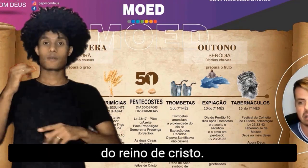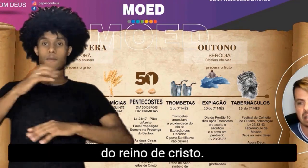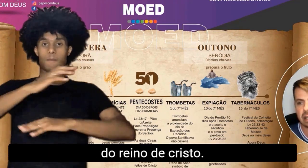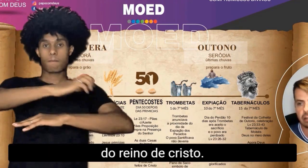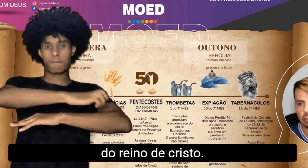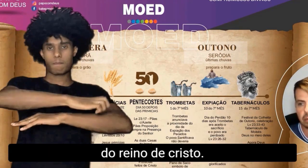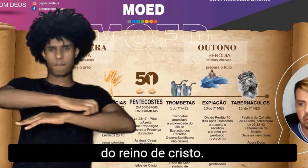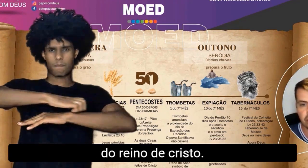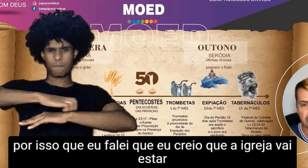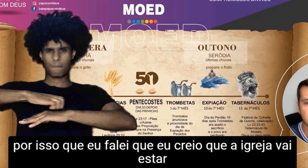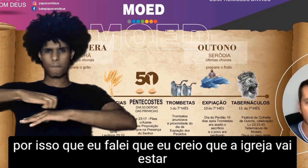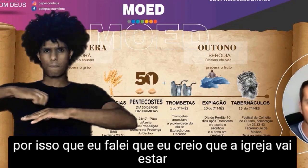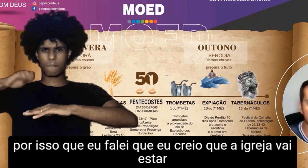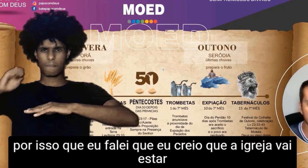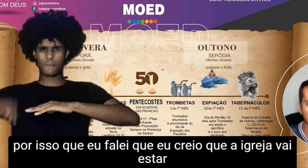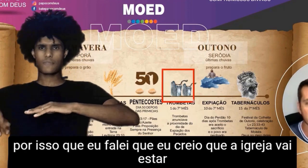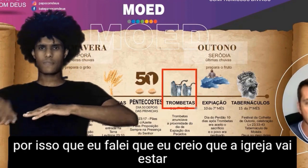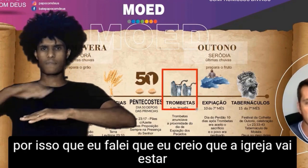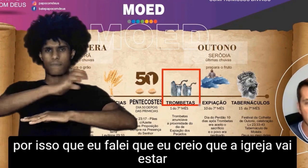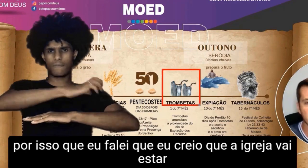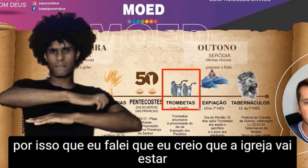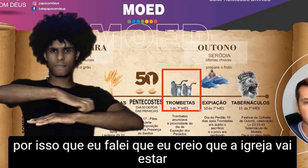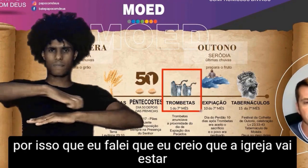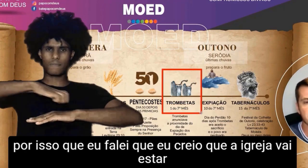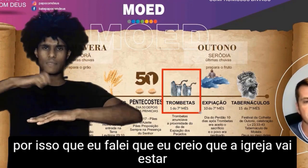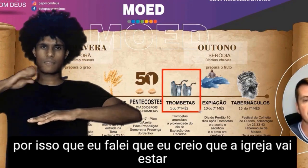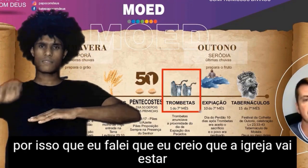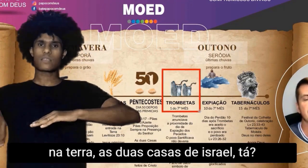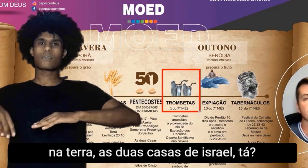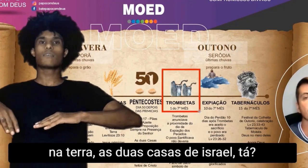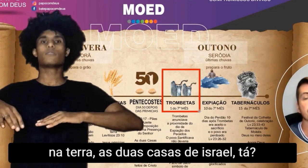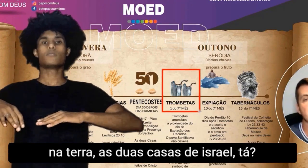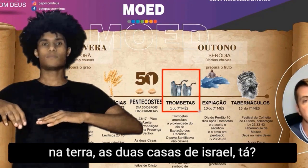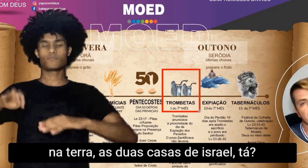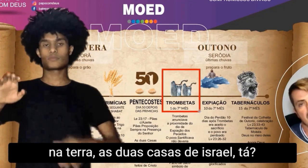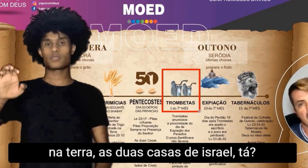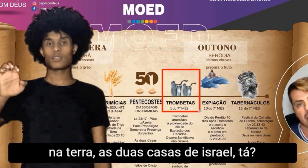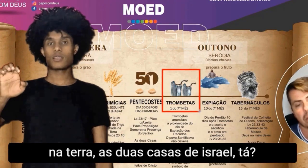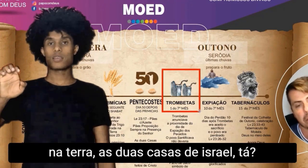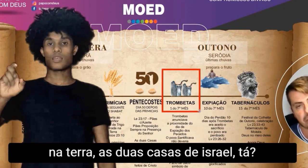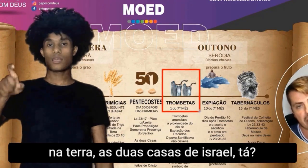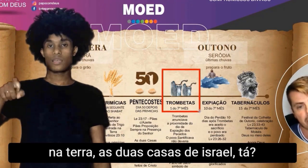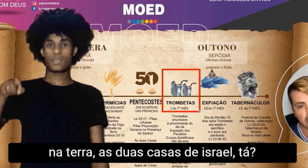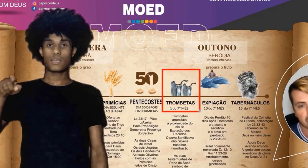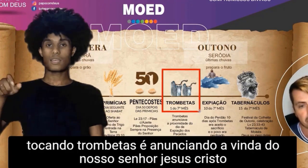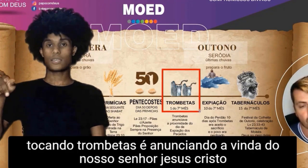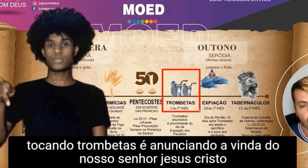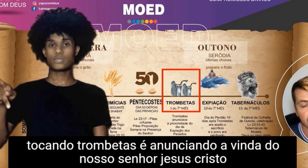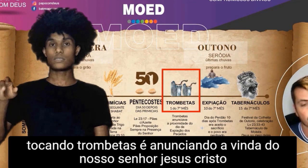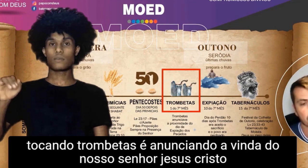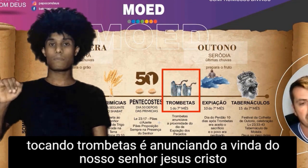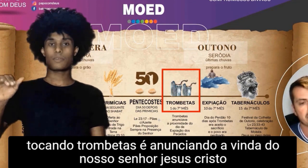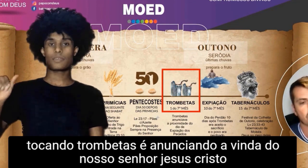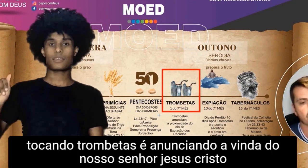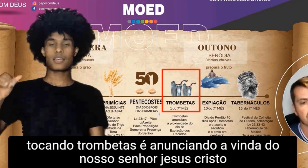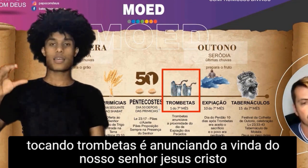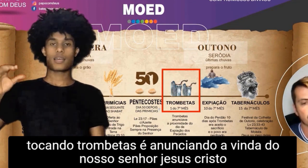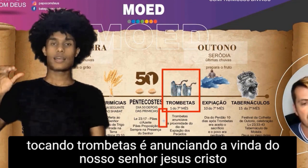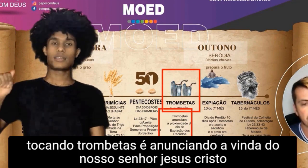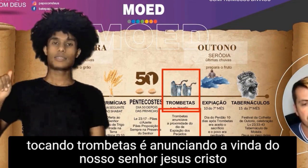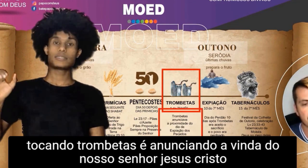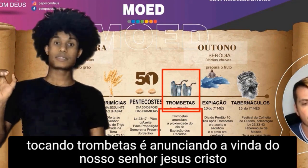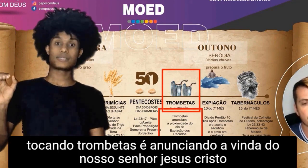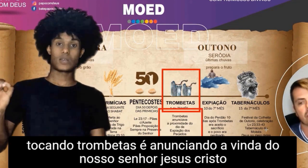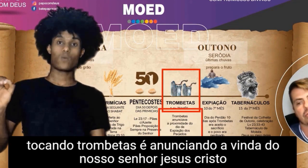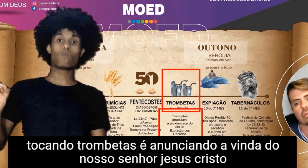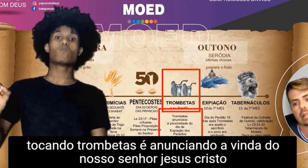reino de Cristo. Por isso que eu falei que eu creio que a igreja vai estar na terra, as 2 casas de Israel, tá? Tocando trombetas e anunciando